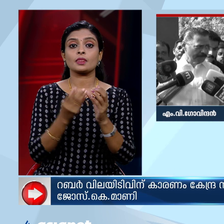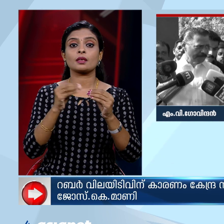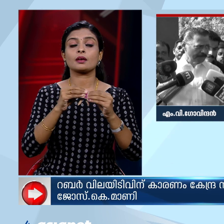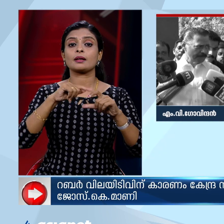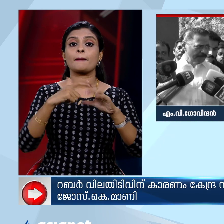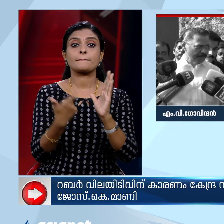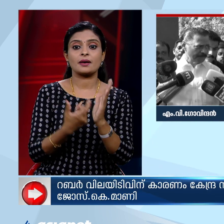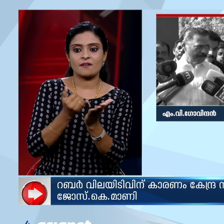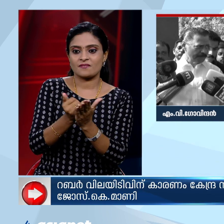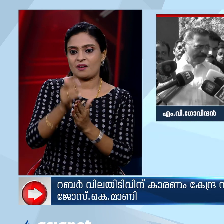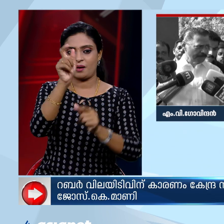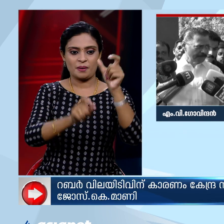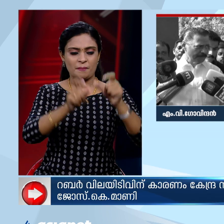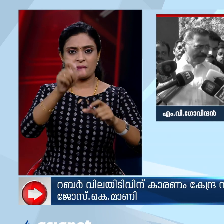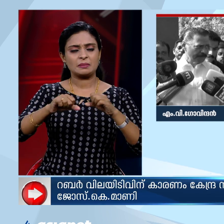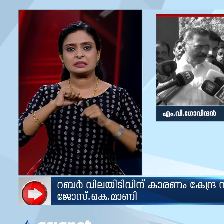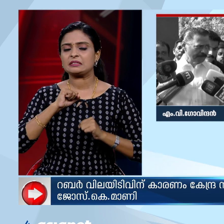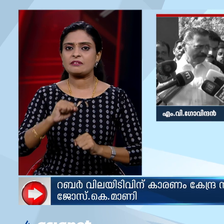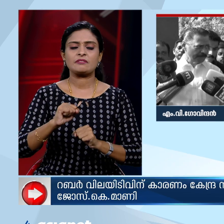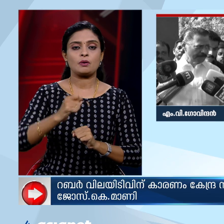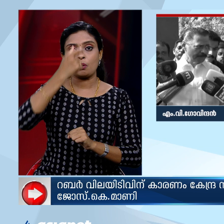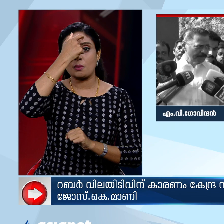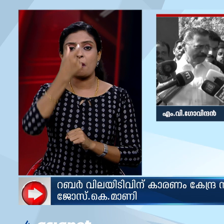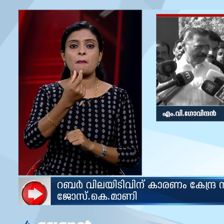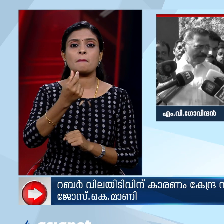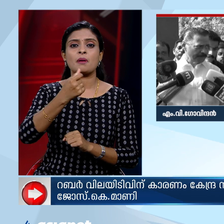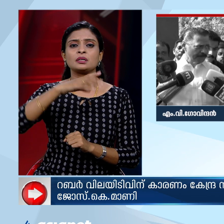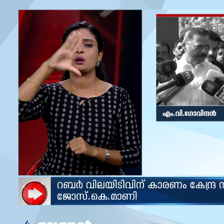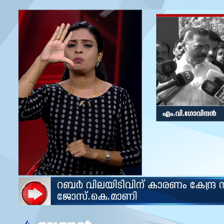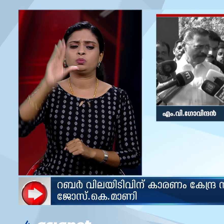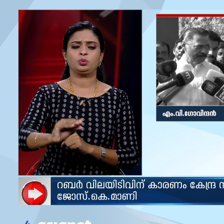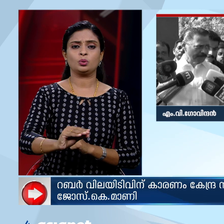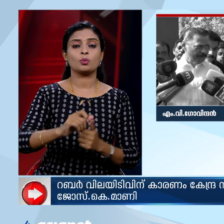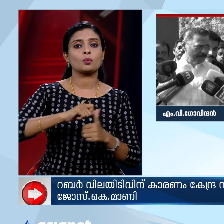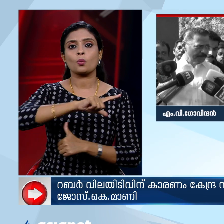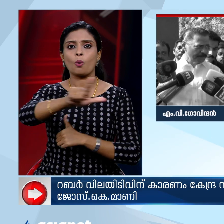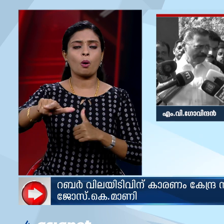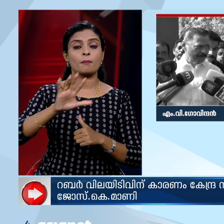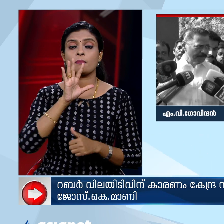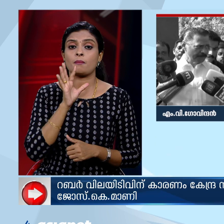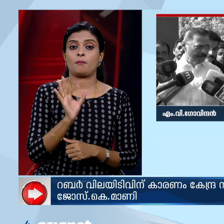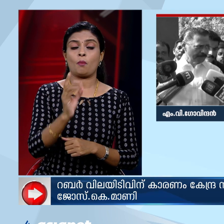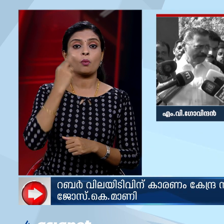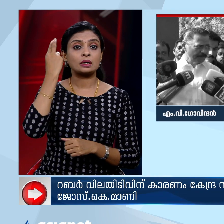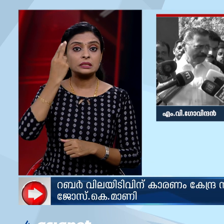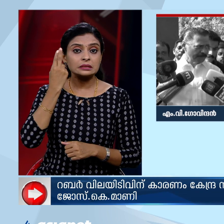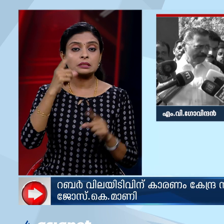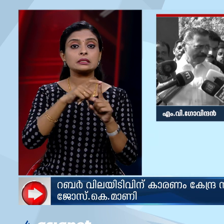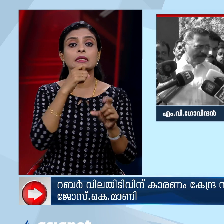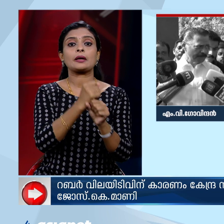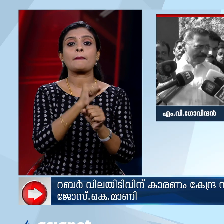പ്രതിസന്ധിയും അതോടൊപ്പം തന്നെ റബ്ബറിൻ്റെ വിലയിടിവും ഇതിലെല്ലാം പ്രധാന കാരണം കേന്ദ്രത്തിൻ്റെ